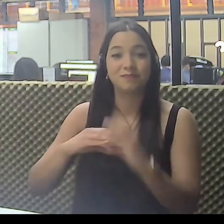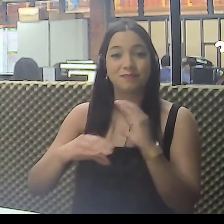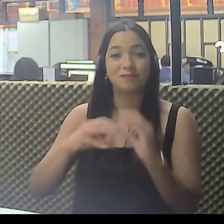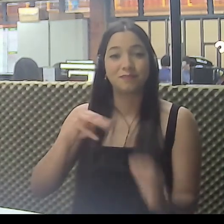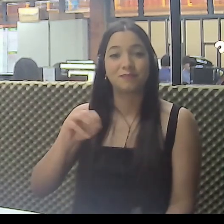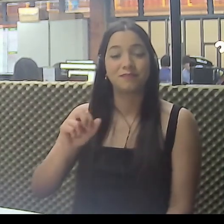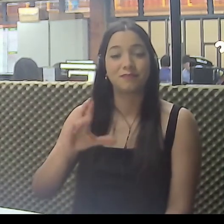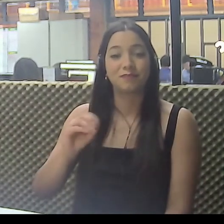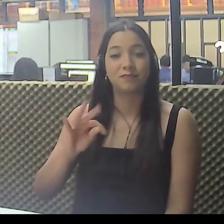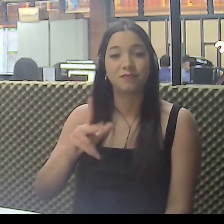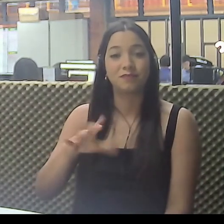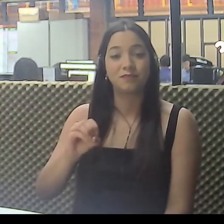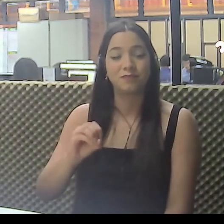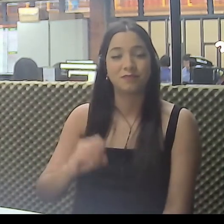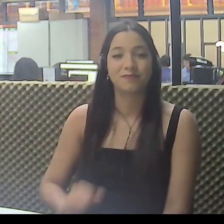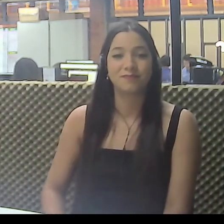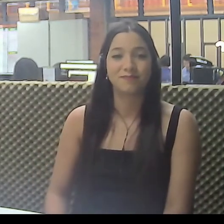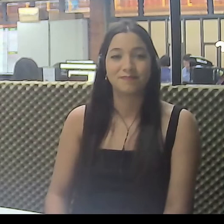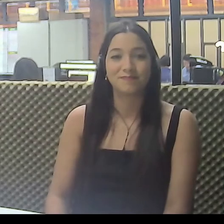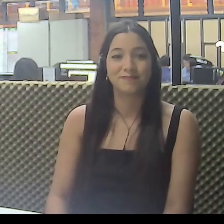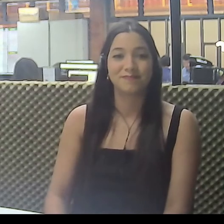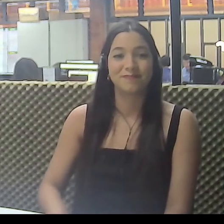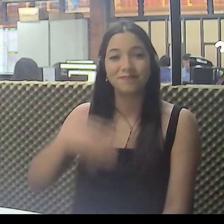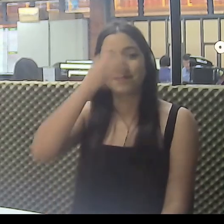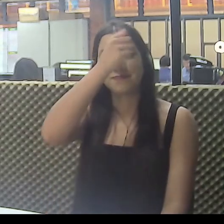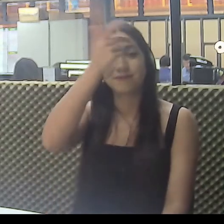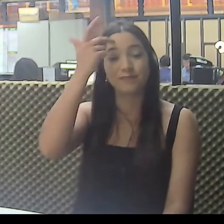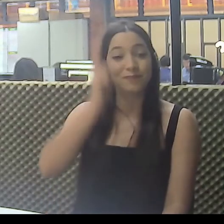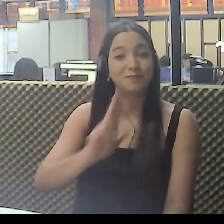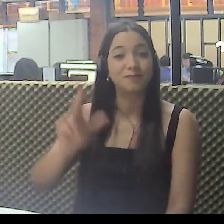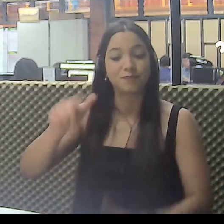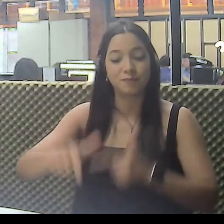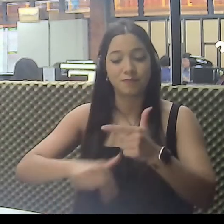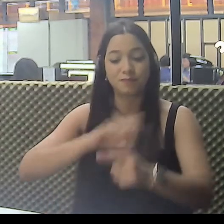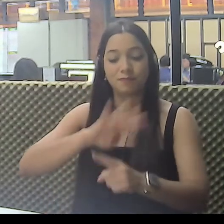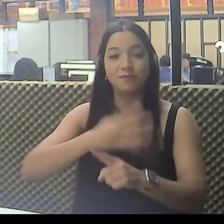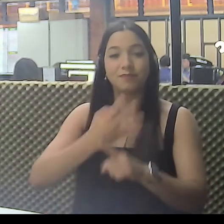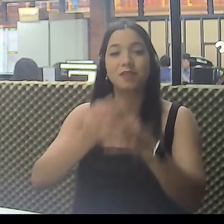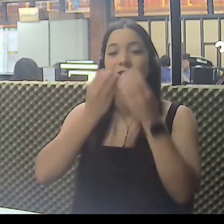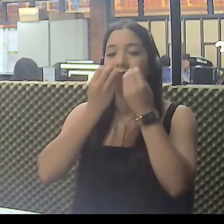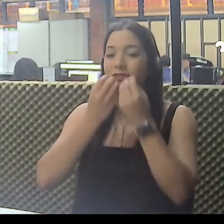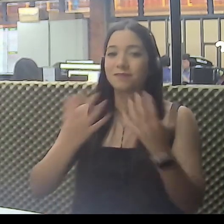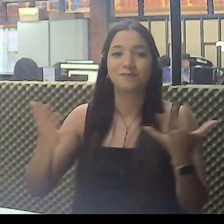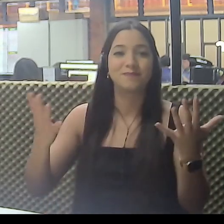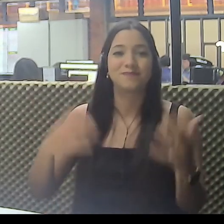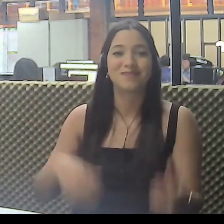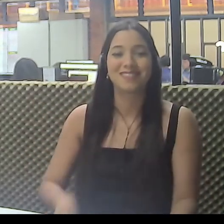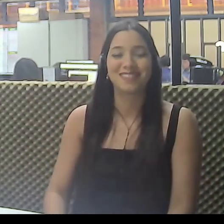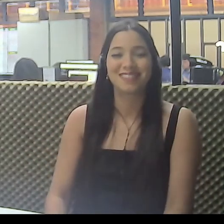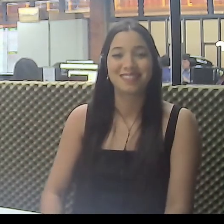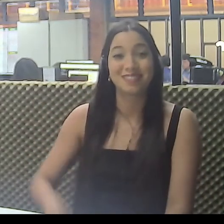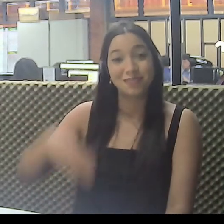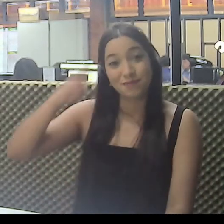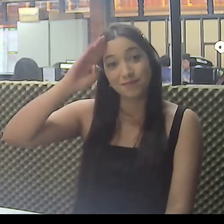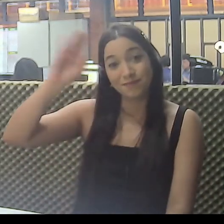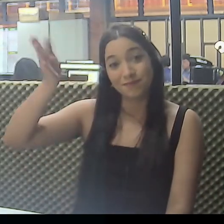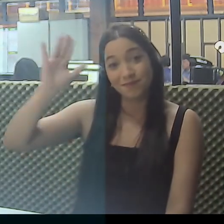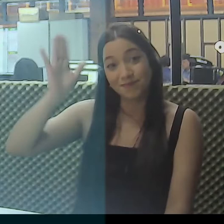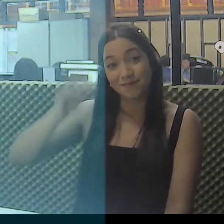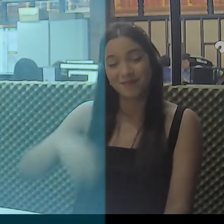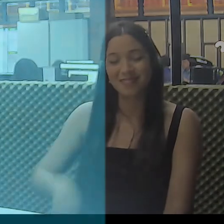Comunicação, Marco Túlio de Castro Kalimann. Prefeitura de Uberlândia. Fazer mais, fazer bem. Até a